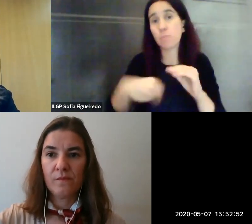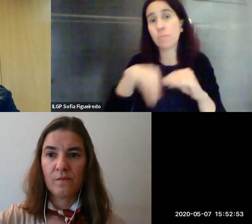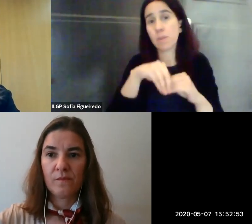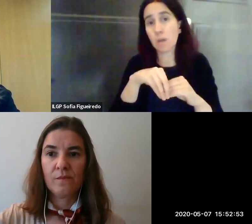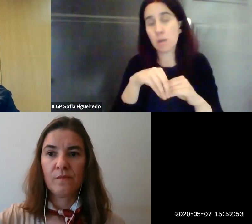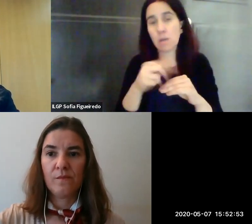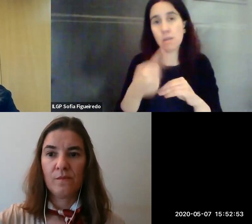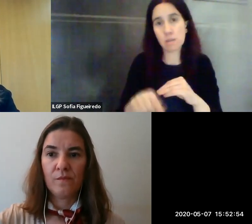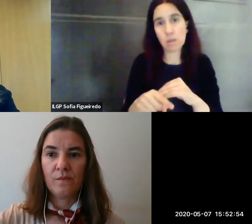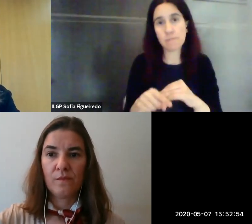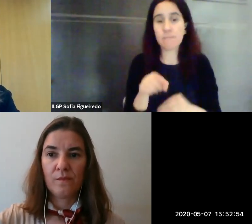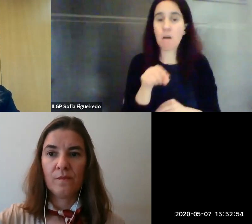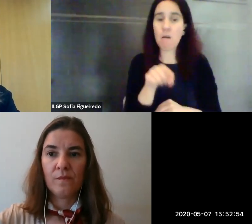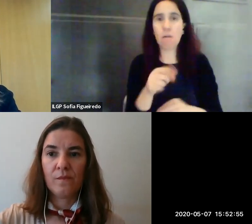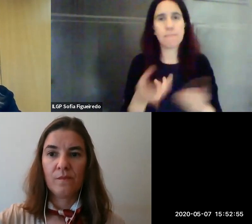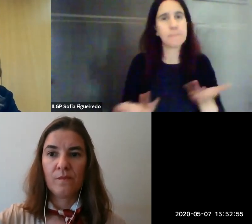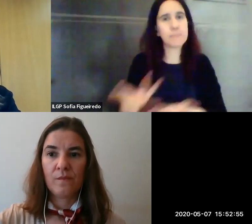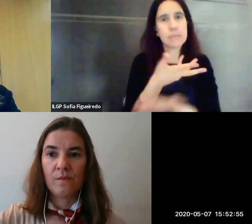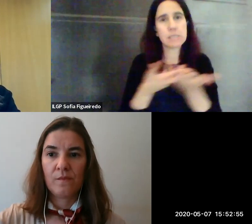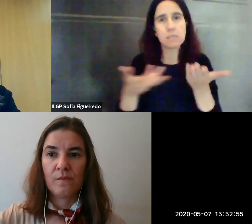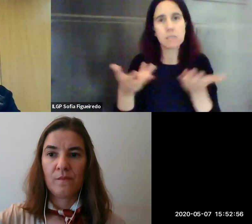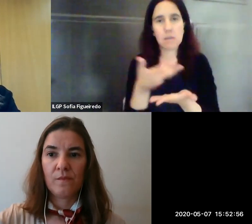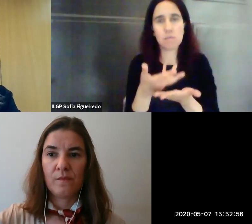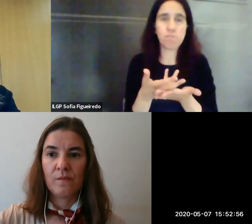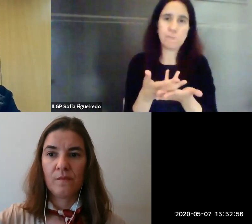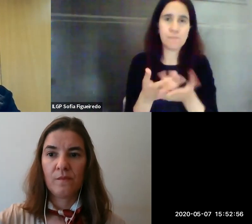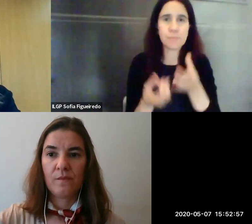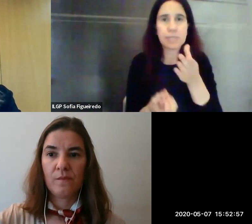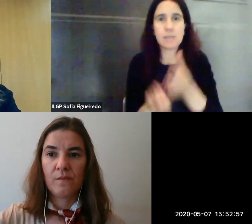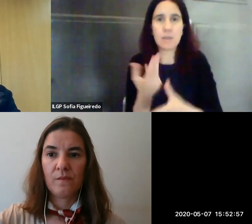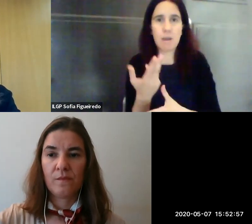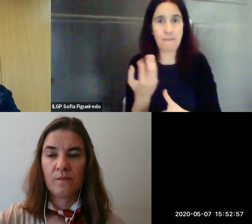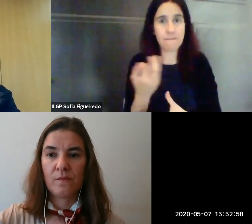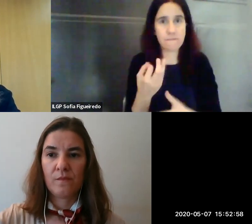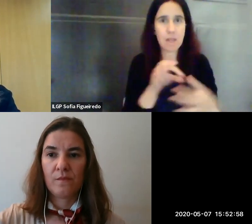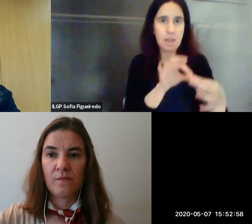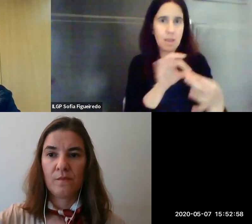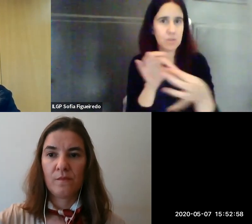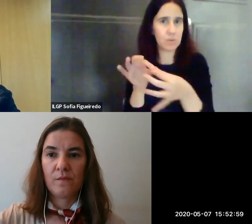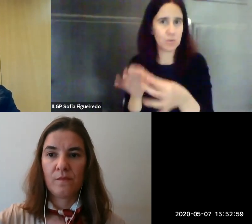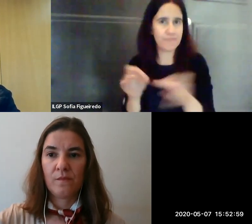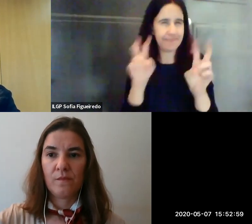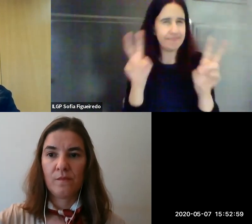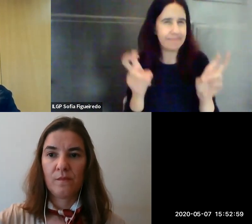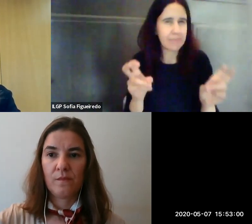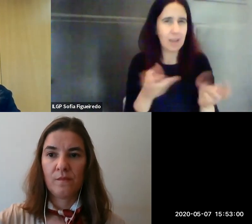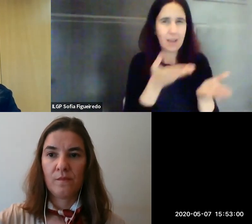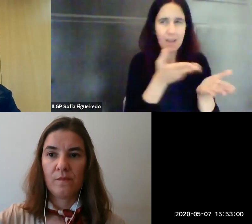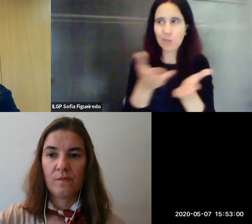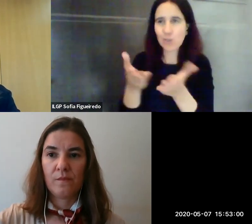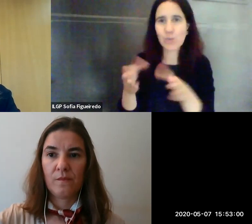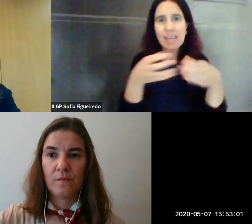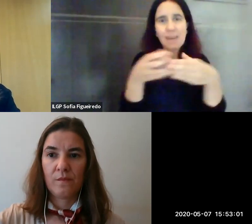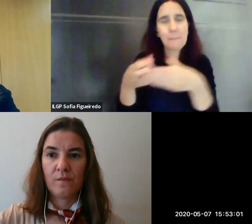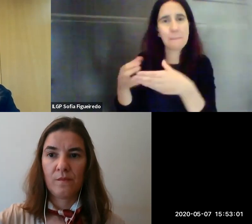uma componente de partilha e de criar alguns laços, digamos assim, que ajudam as equipas